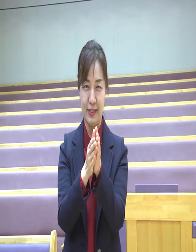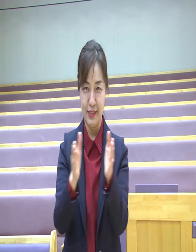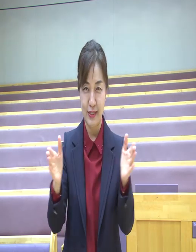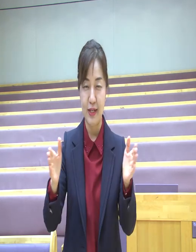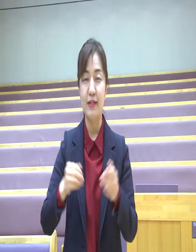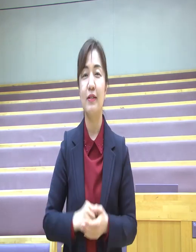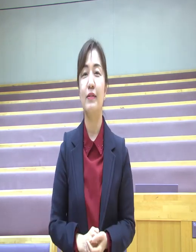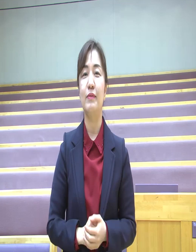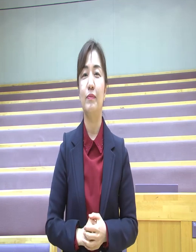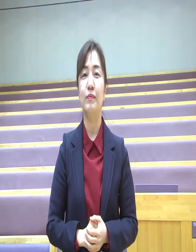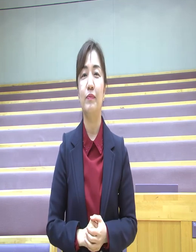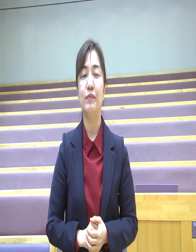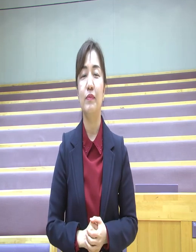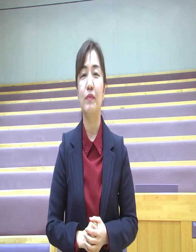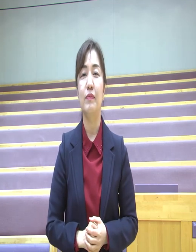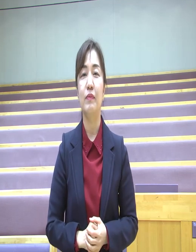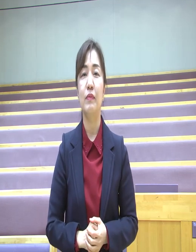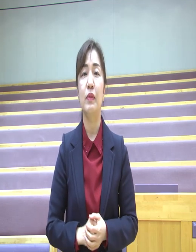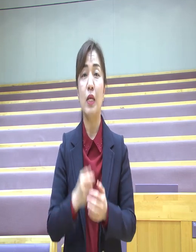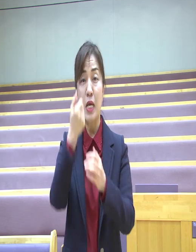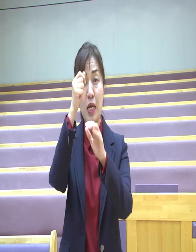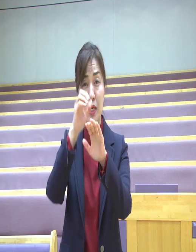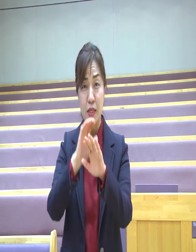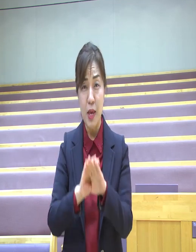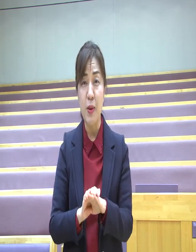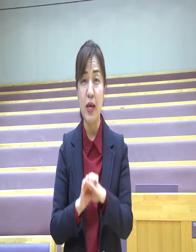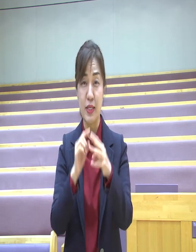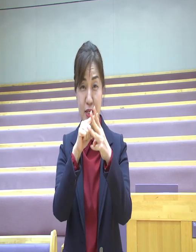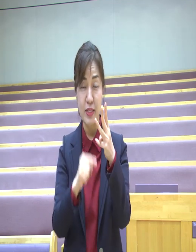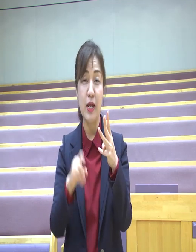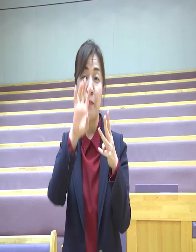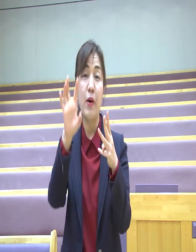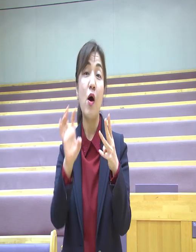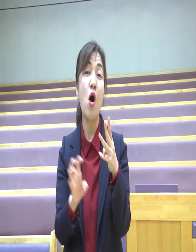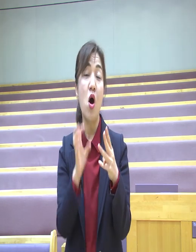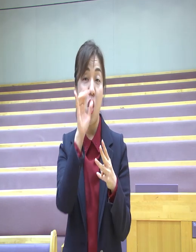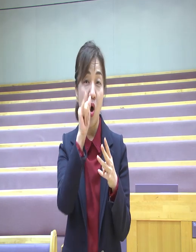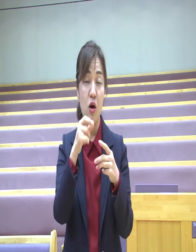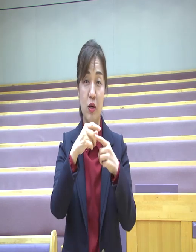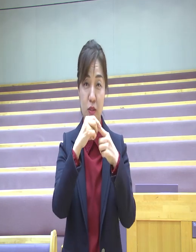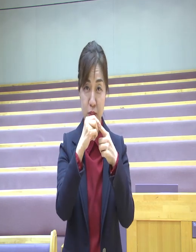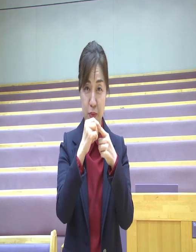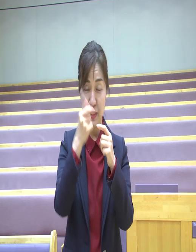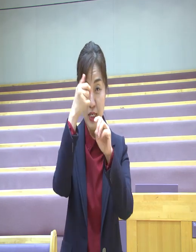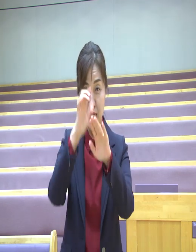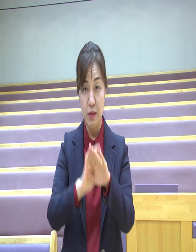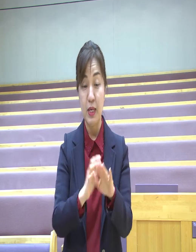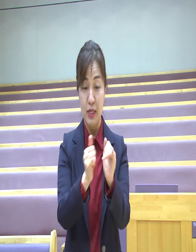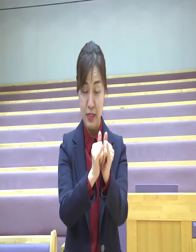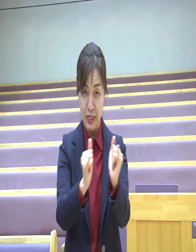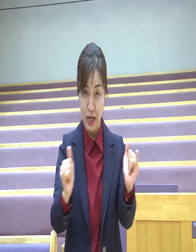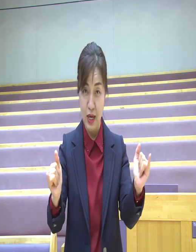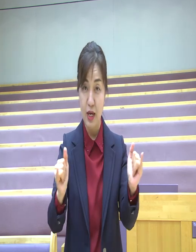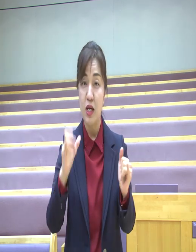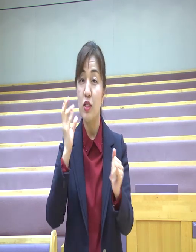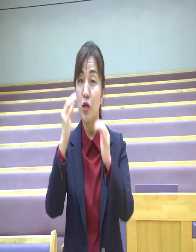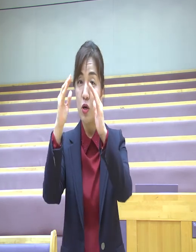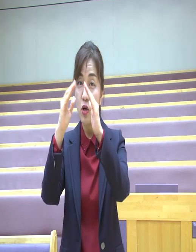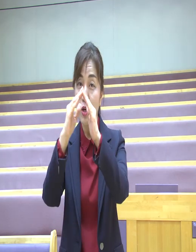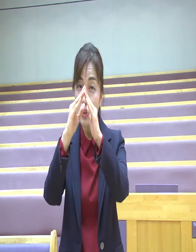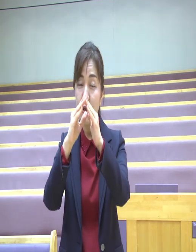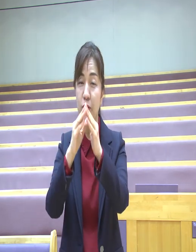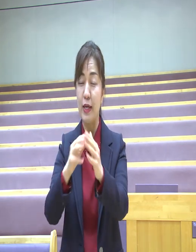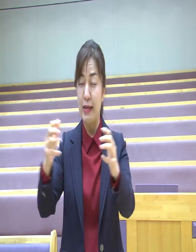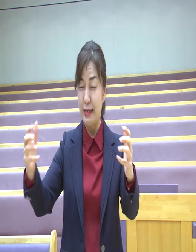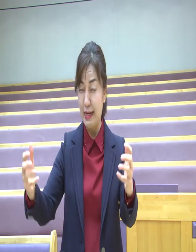예배가 시작이 되었습니다. 예배는 3차례 반복되었습니다. 첫 번째 들어온 예배자가